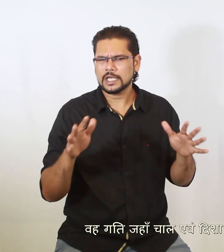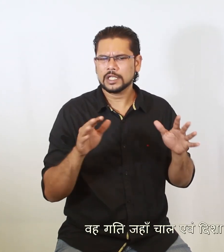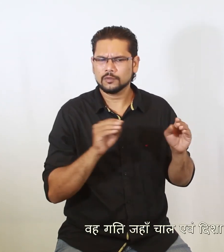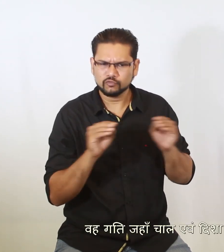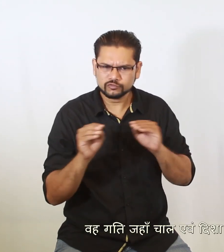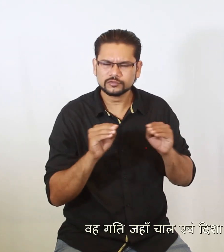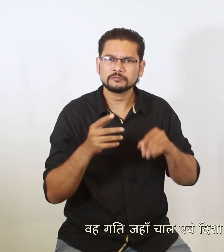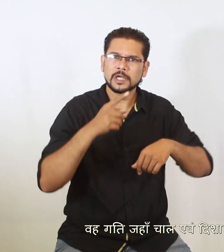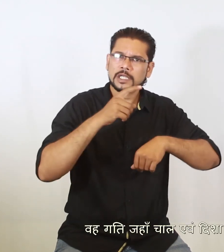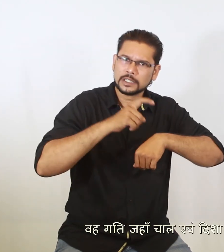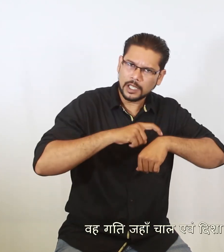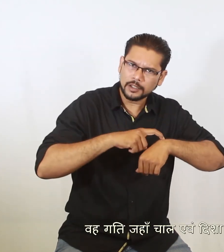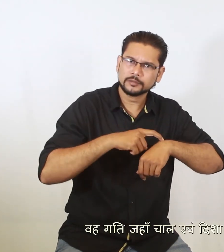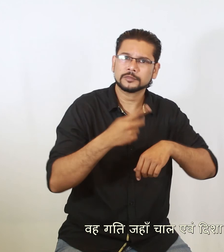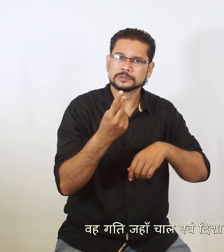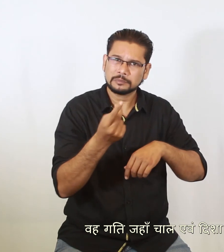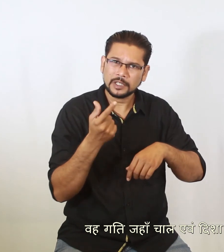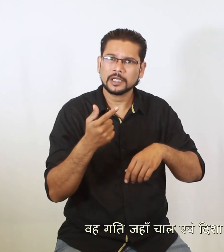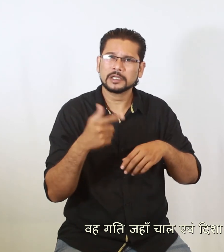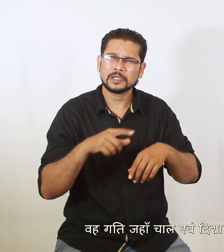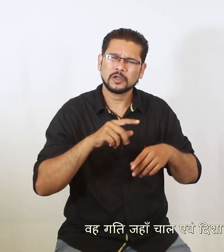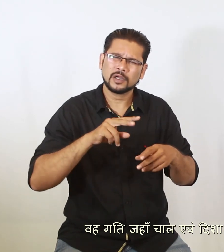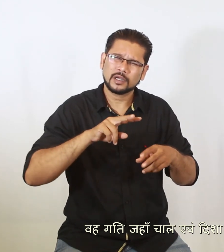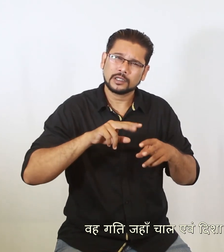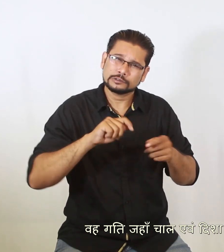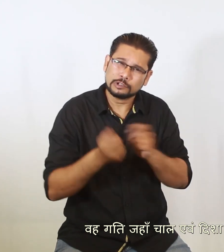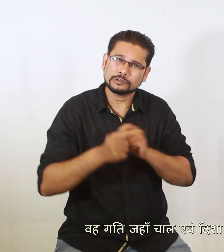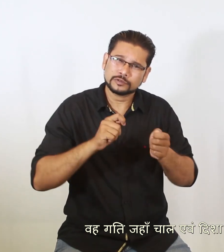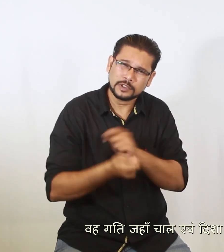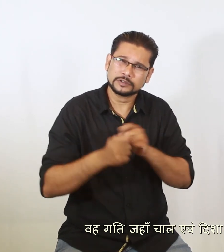वो गती जहां चाल एवं दिशा निरंतर बदलती रहे